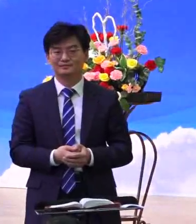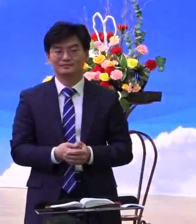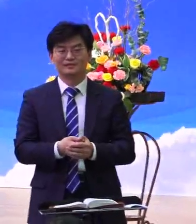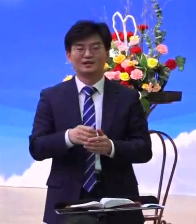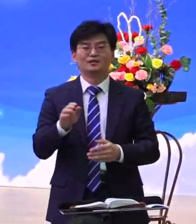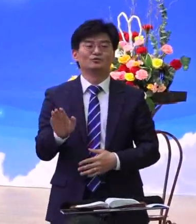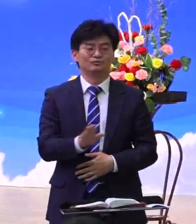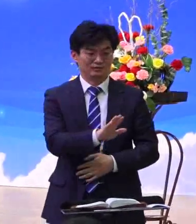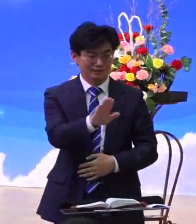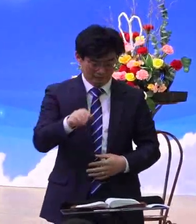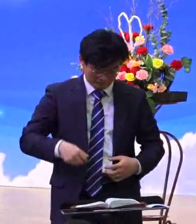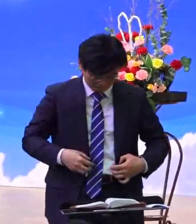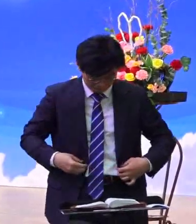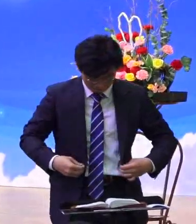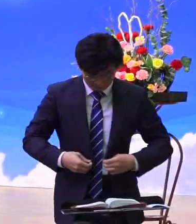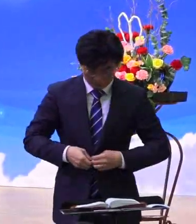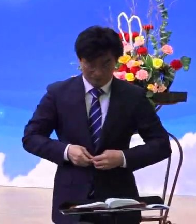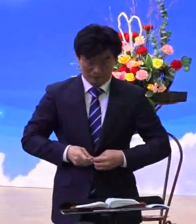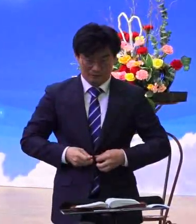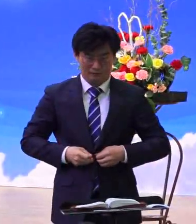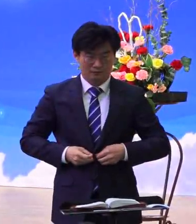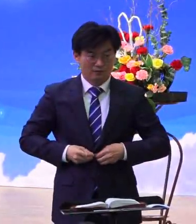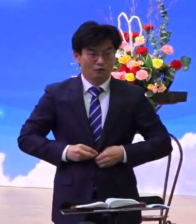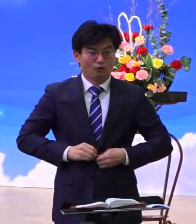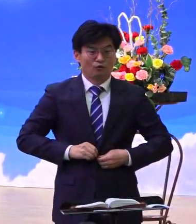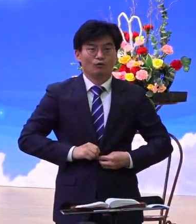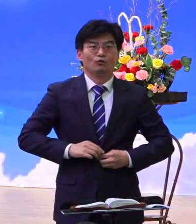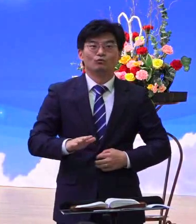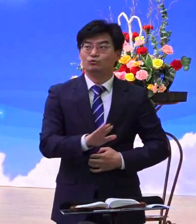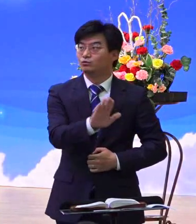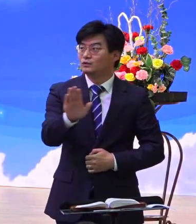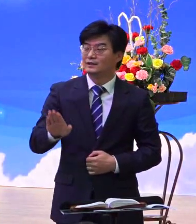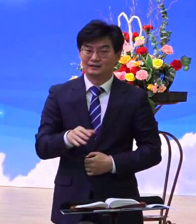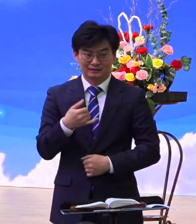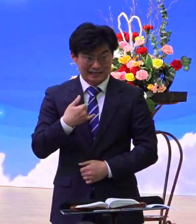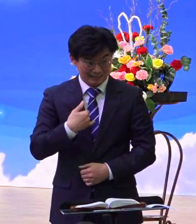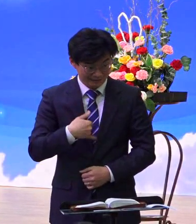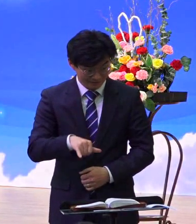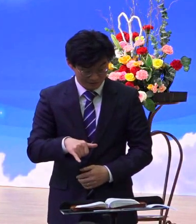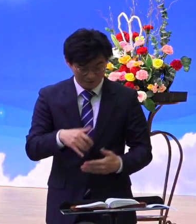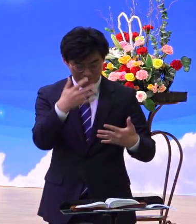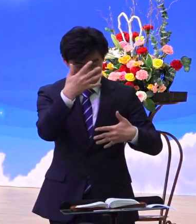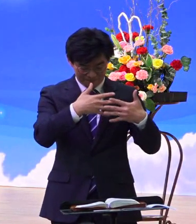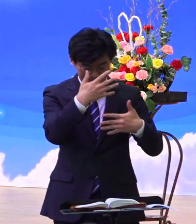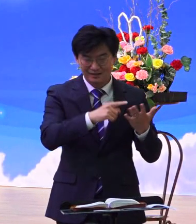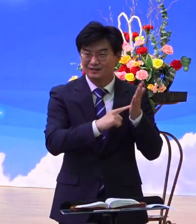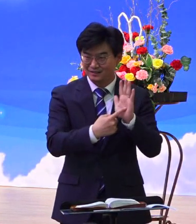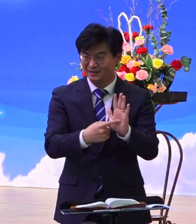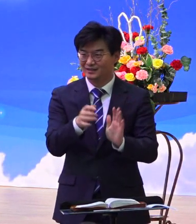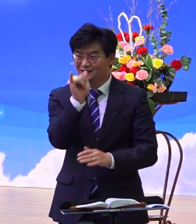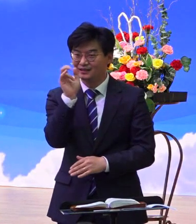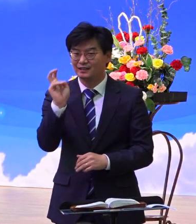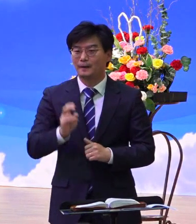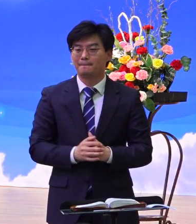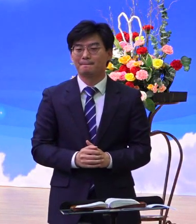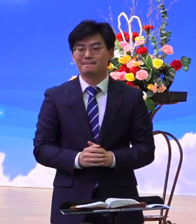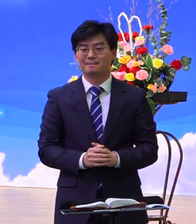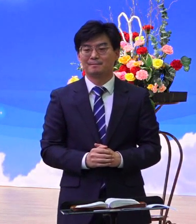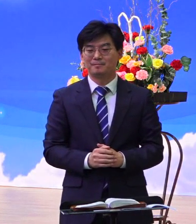우리 자녀들이 또 부모님께 감사하는 메시지도 준비가 되어 있습니다. 설교가 끝나면 여러분 함께 보실 텐데요.